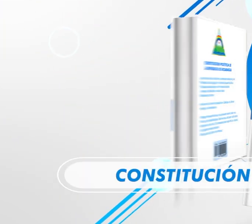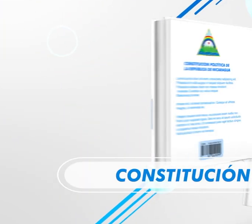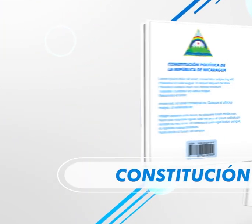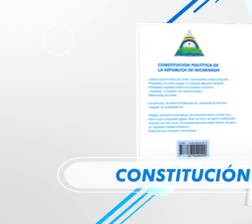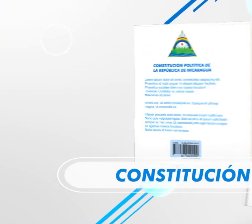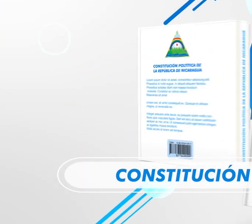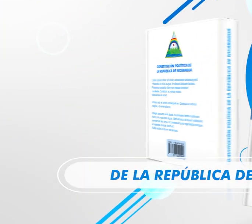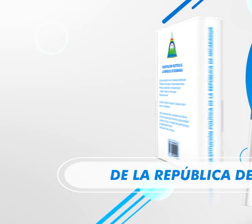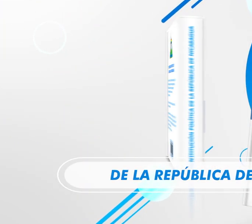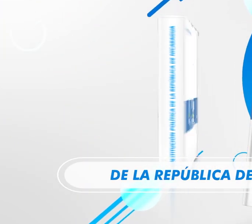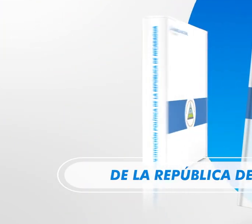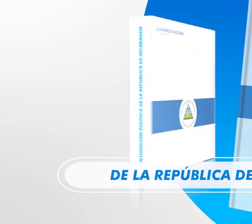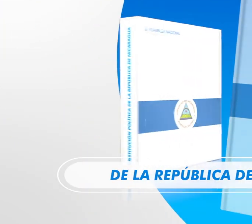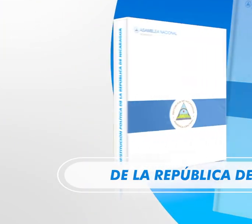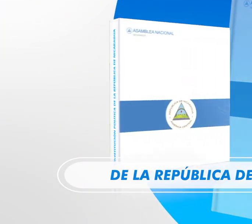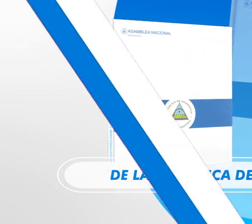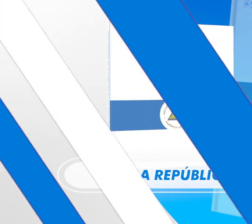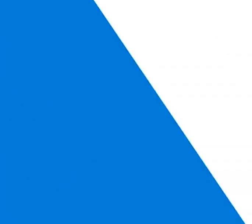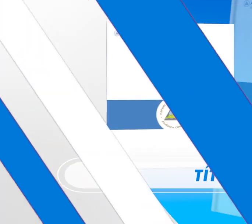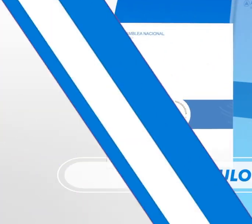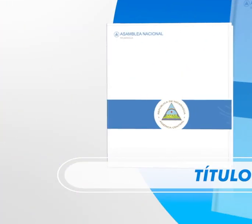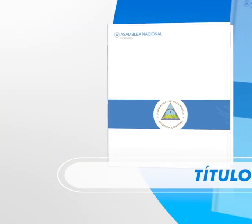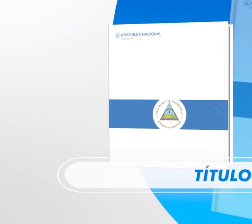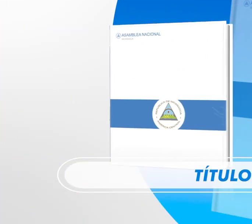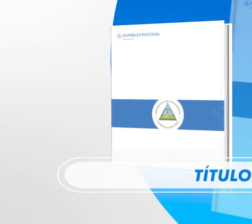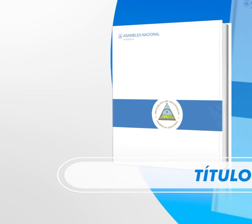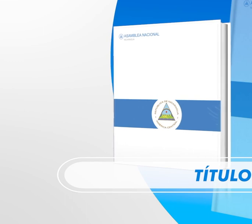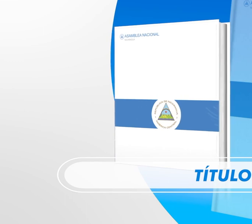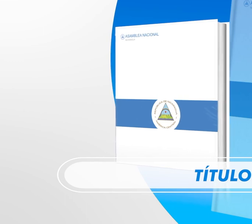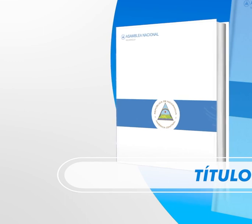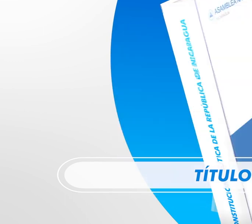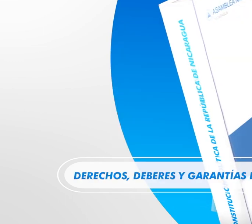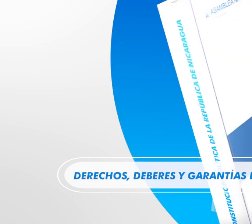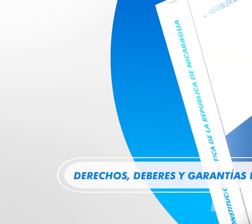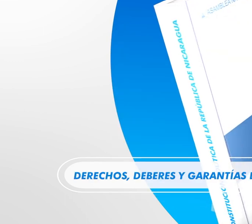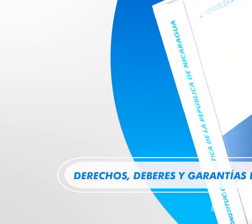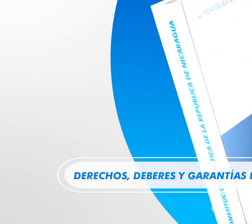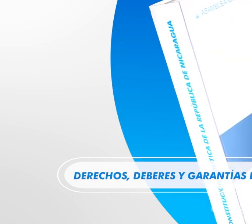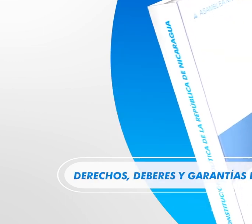Constitución Política de la República de Nicaragua. Título IV.